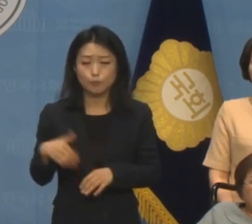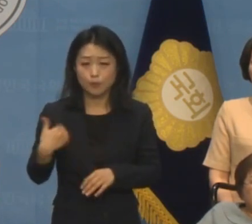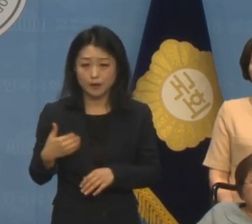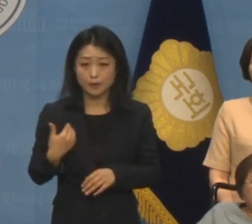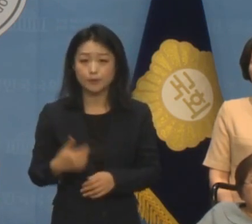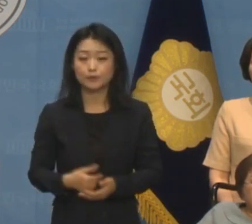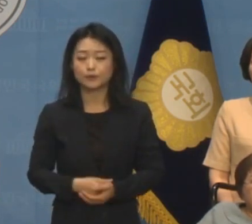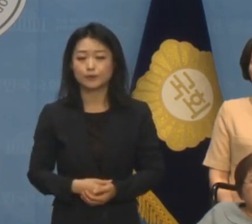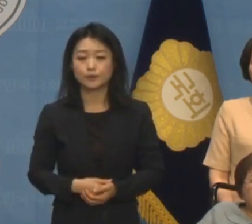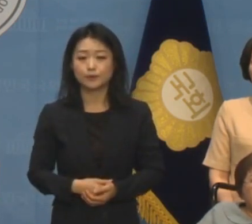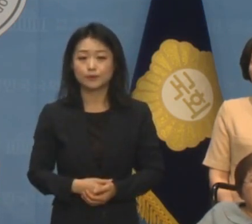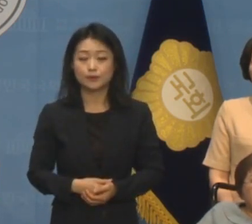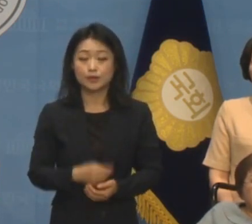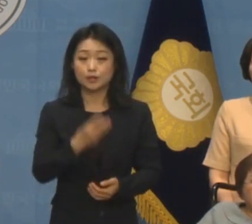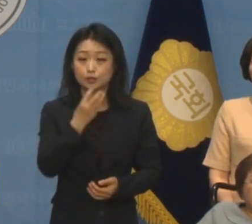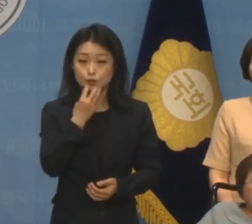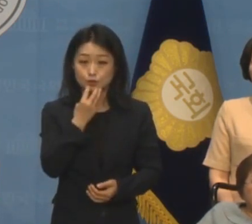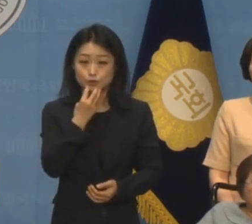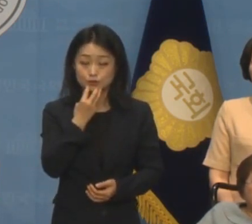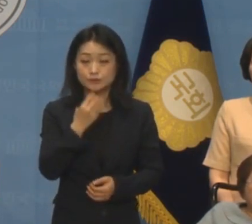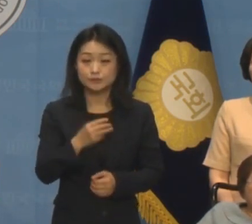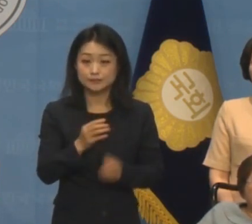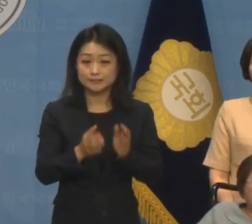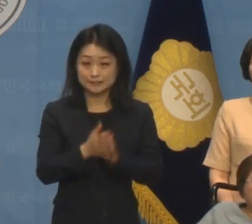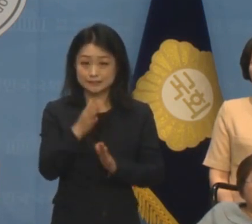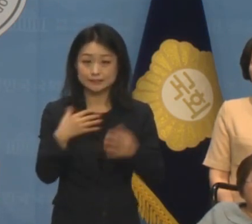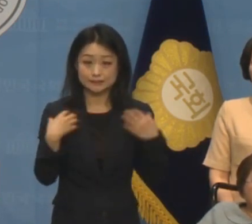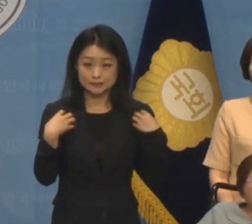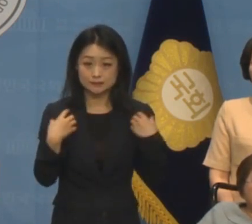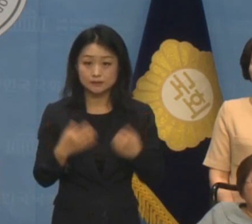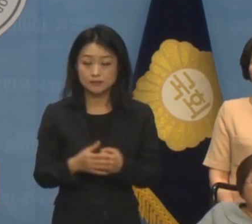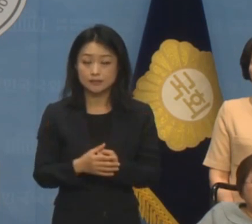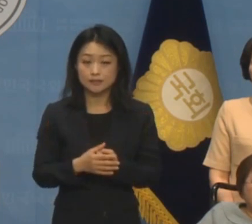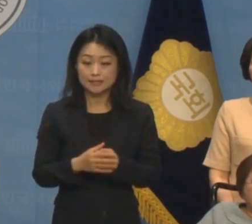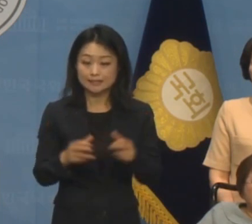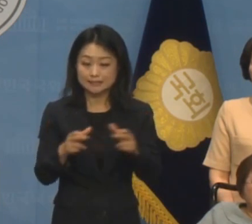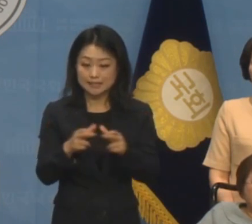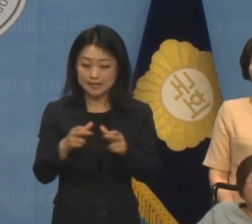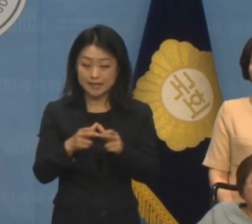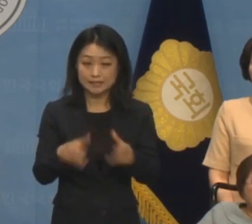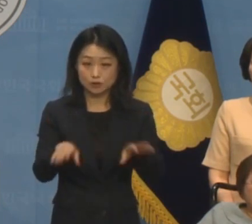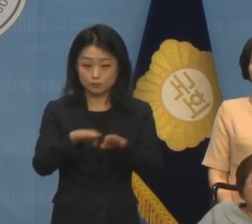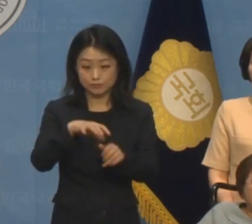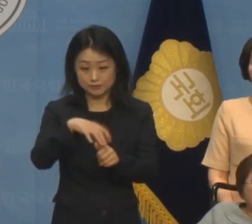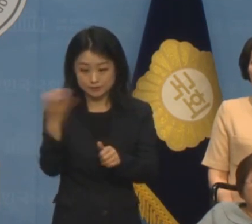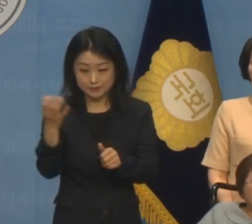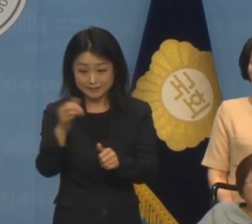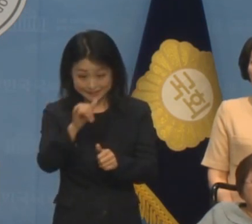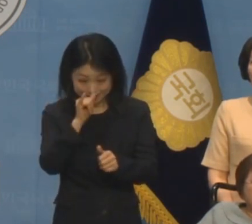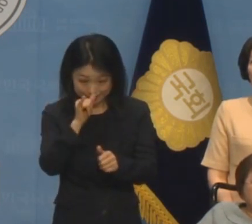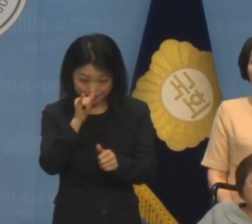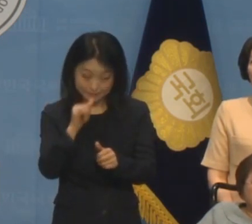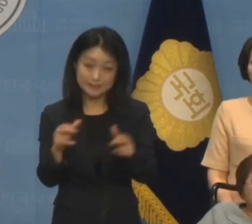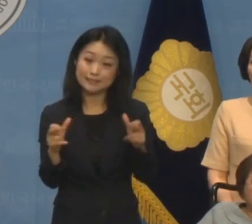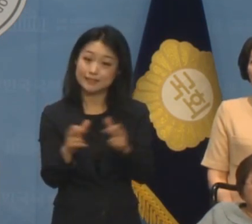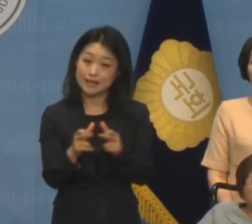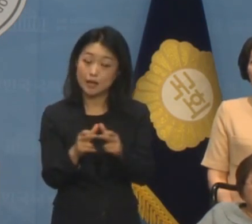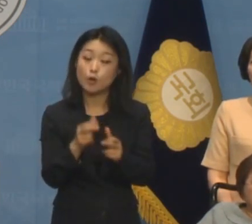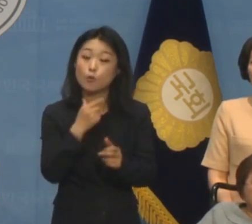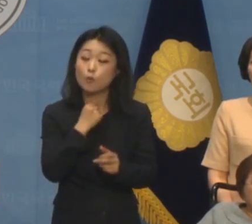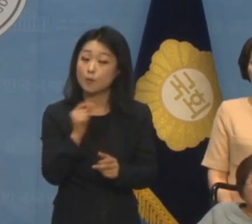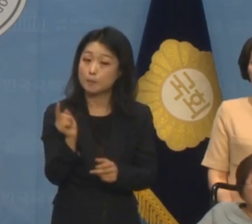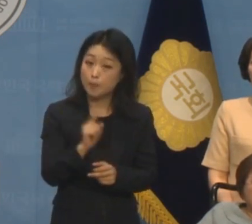모릅니다. 서울시가 탈시설 장애인 전수조사한 내용을 살펴보면 탈시설한 장애인들이